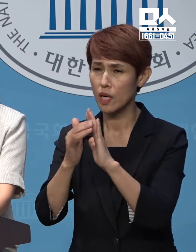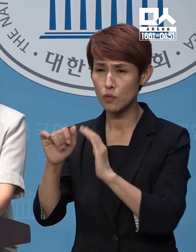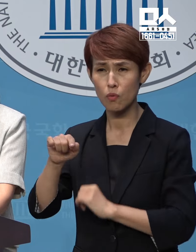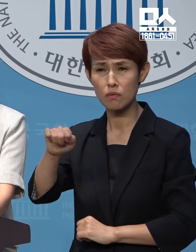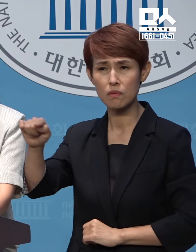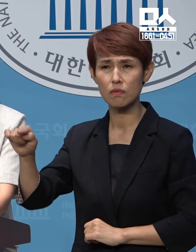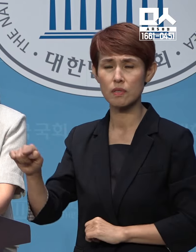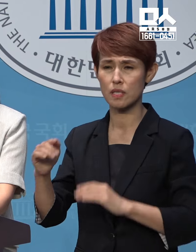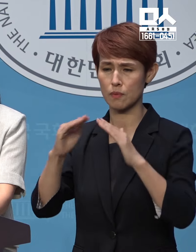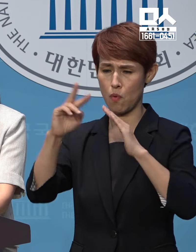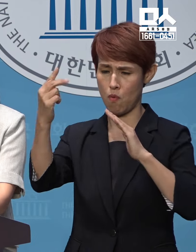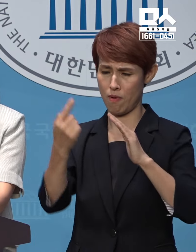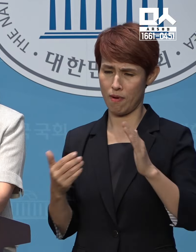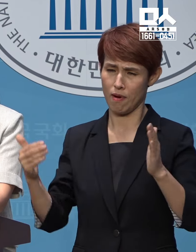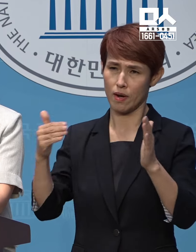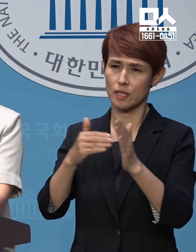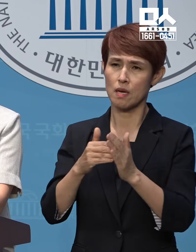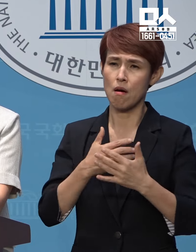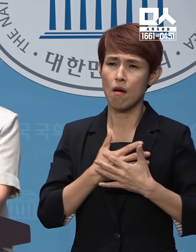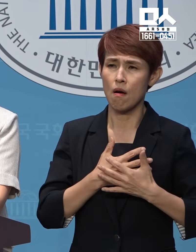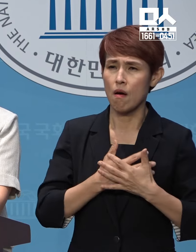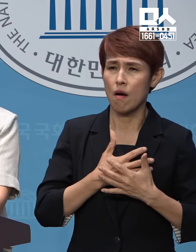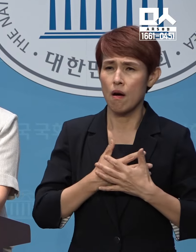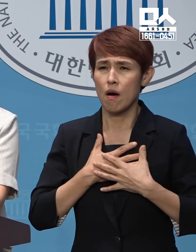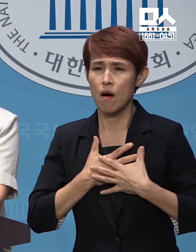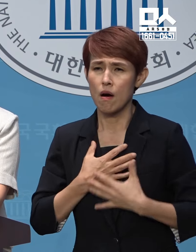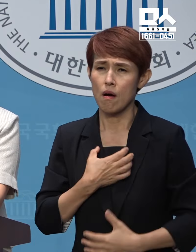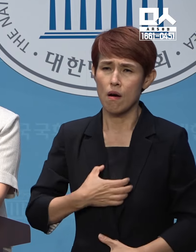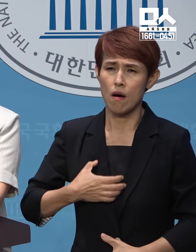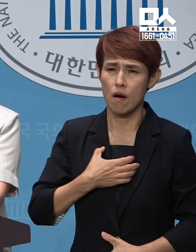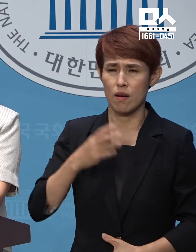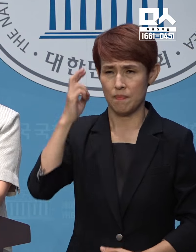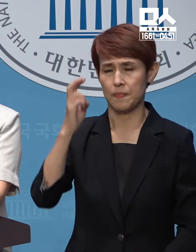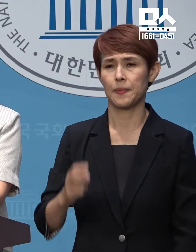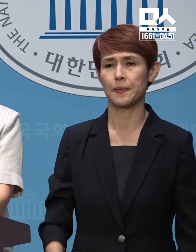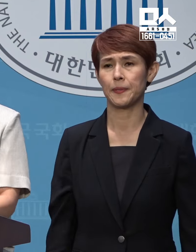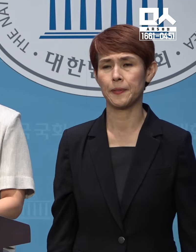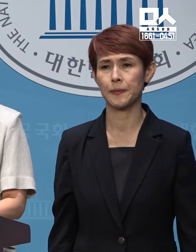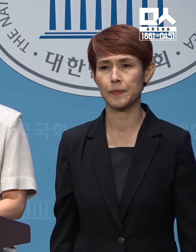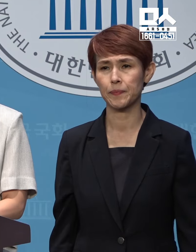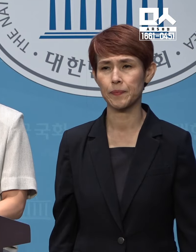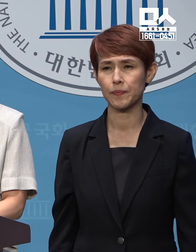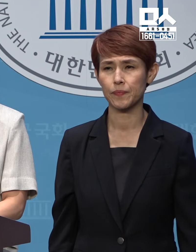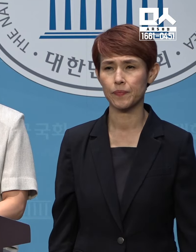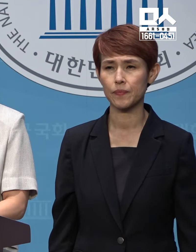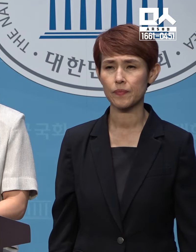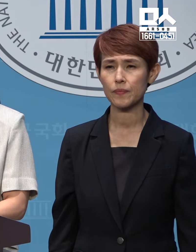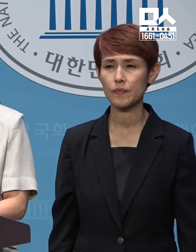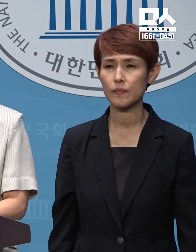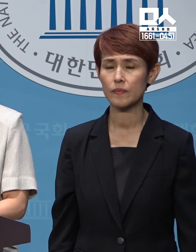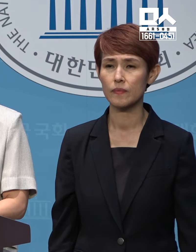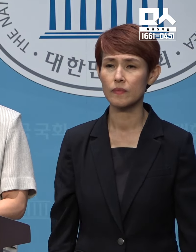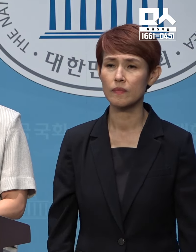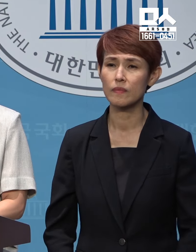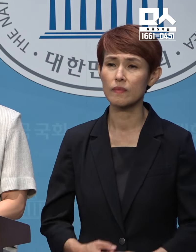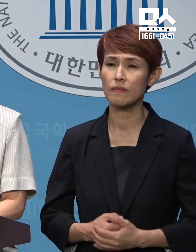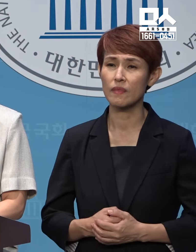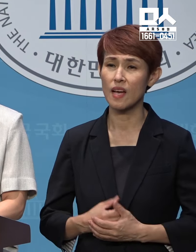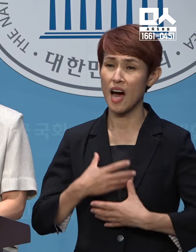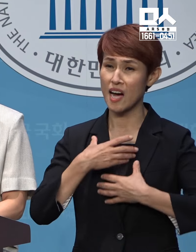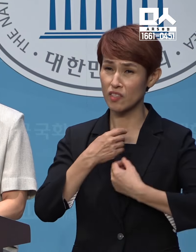퇴근하는 순간까지 마음 졸이고 있을 겁니다. 구호뿐인 안전제일은 겉돌기만